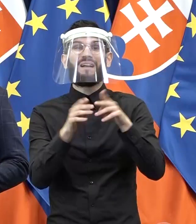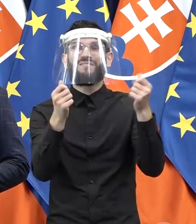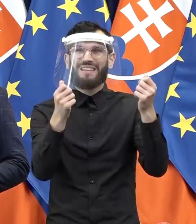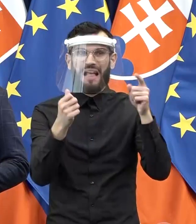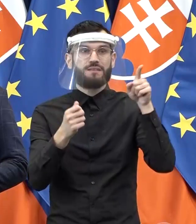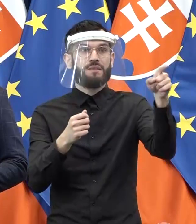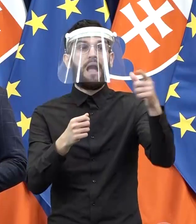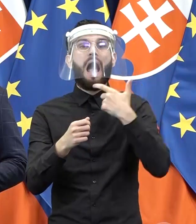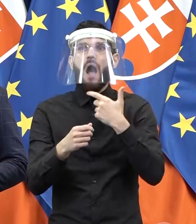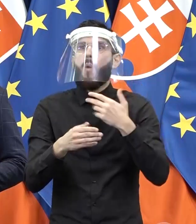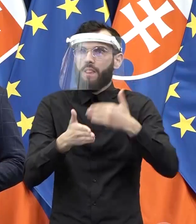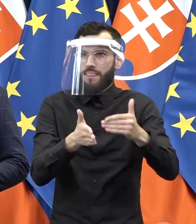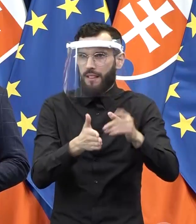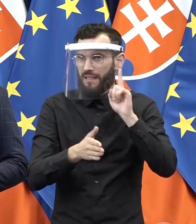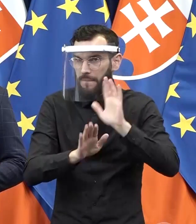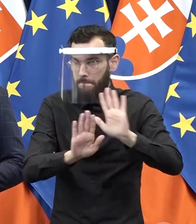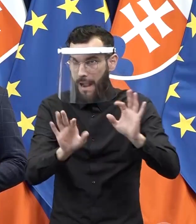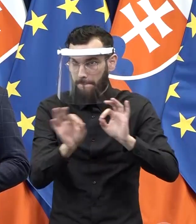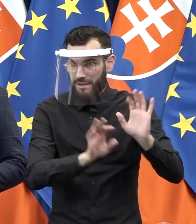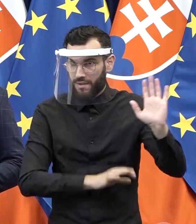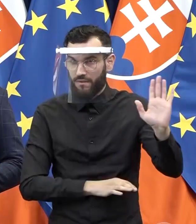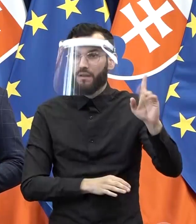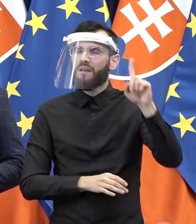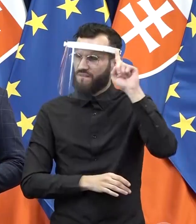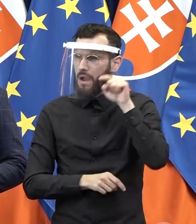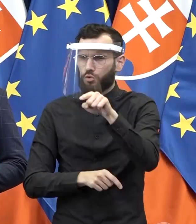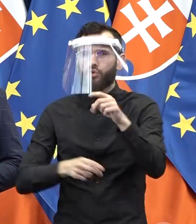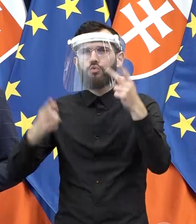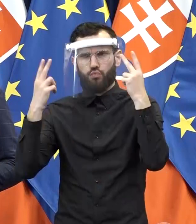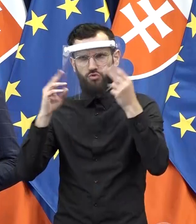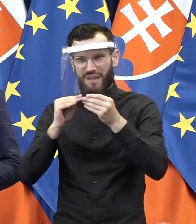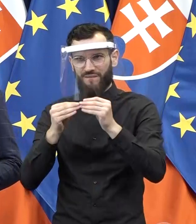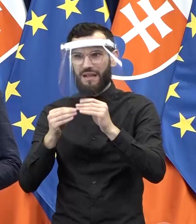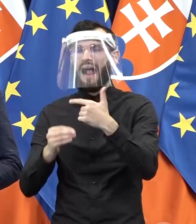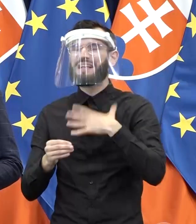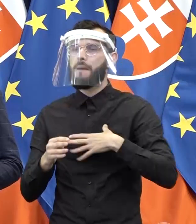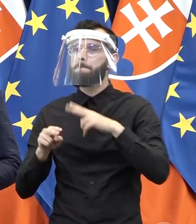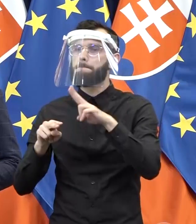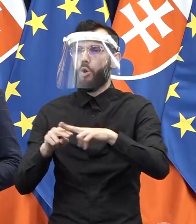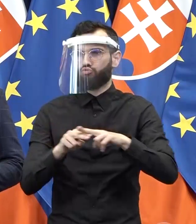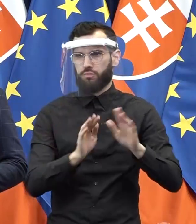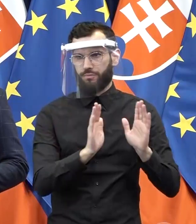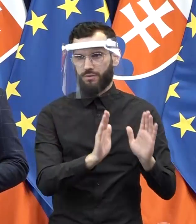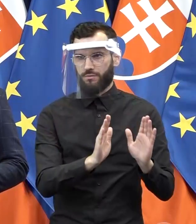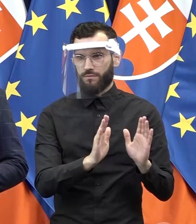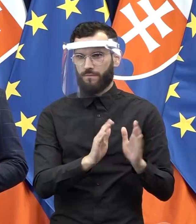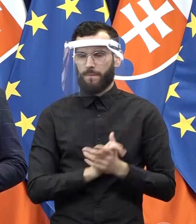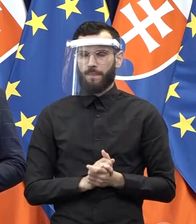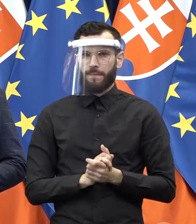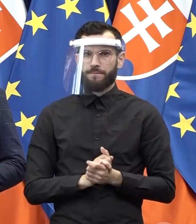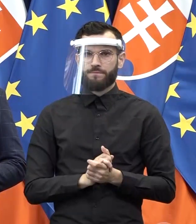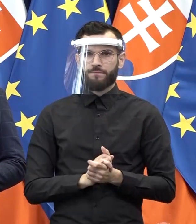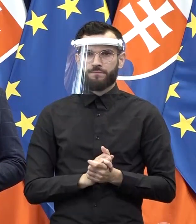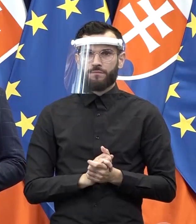kvantifikáciu týchto opatrení. Uvedomujeme si tú dôležitosť, ale ideme rad za radom. Verím tomu, že aj dnes po